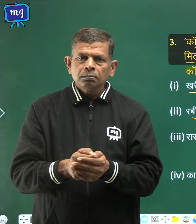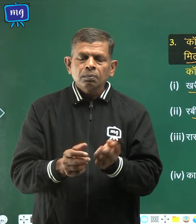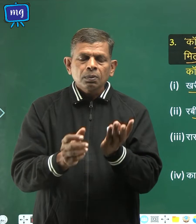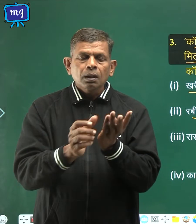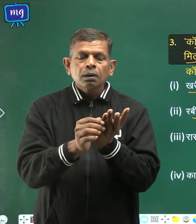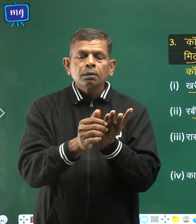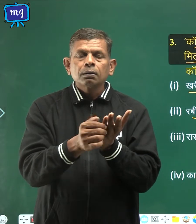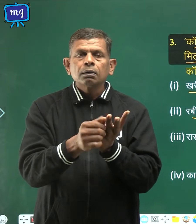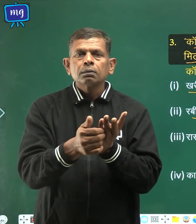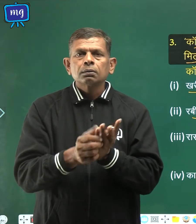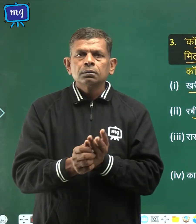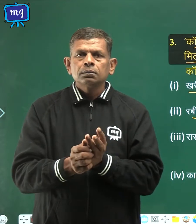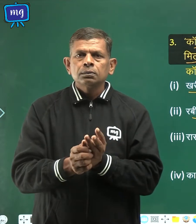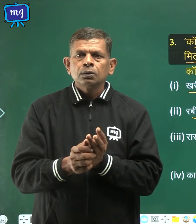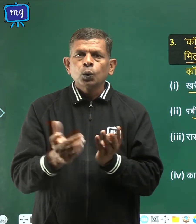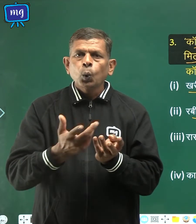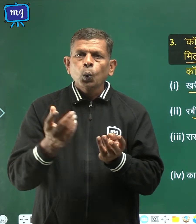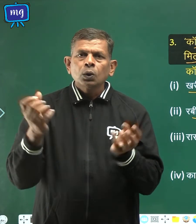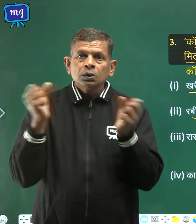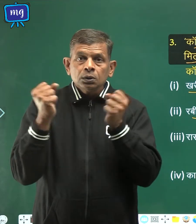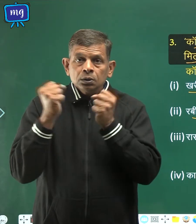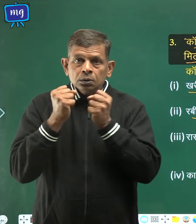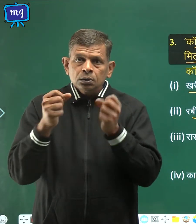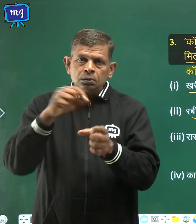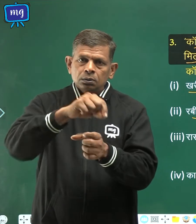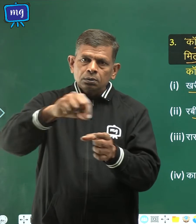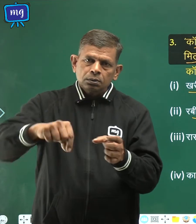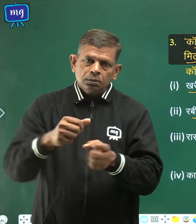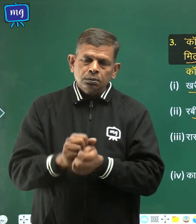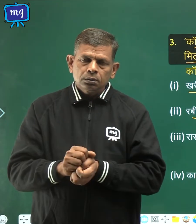मटर, जो सर्दी में लगाई जाती हैं।